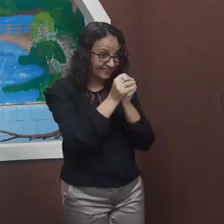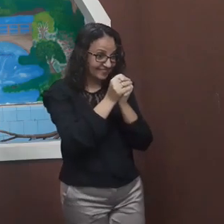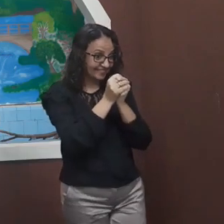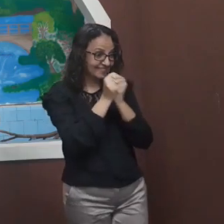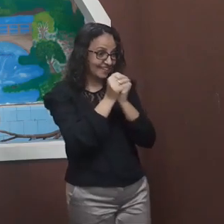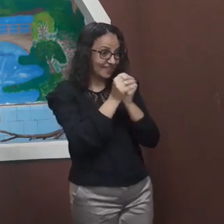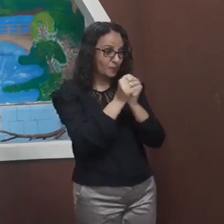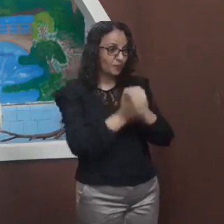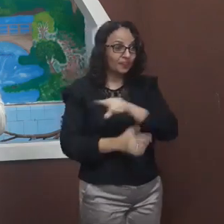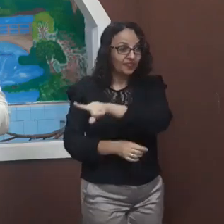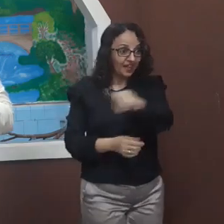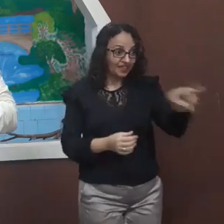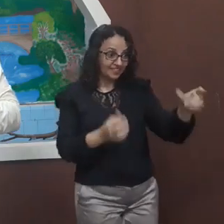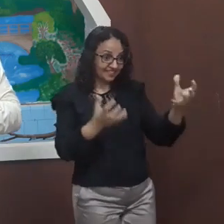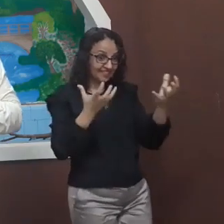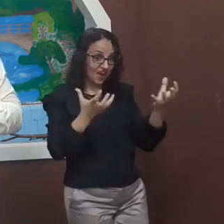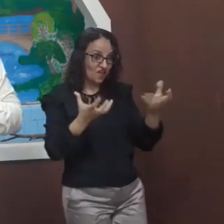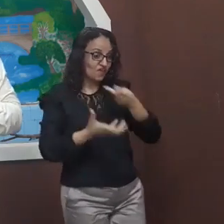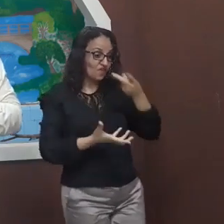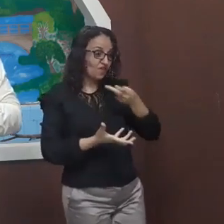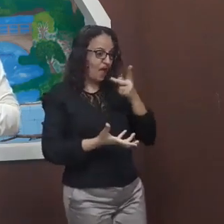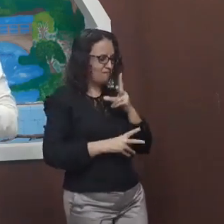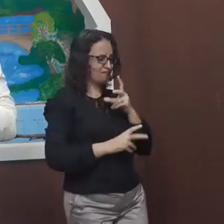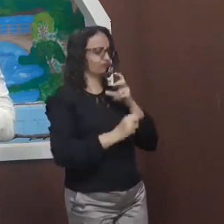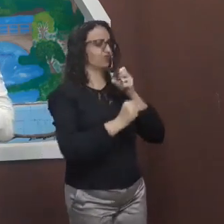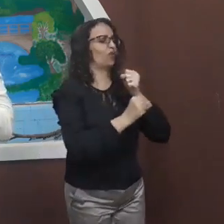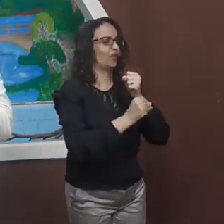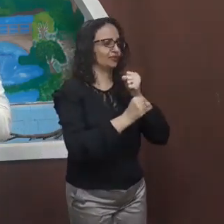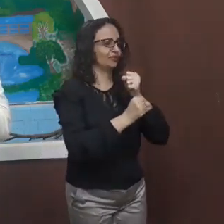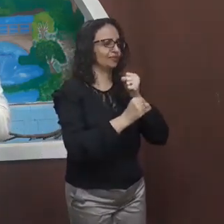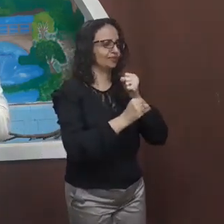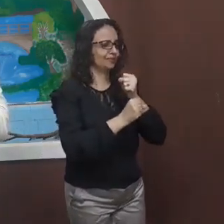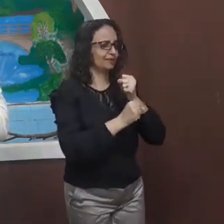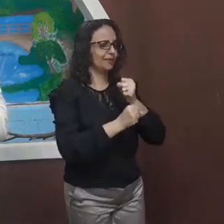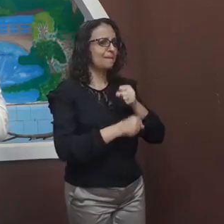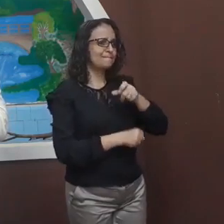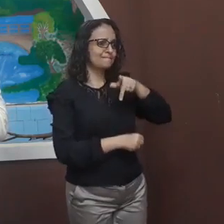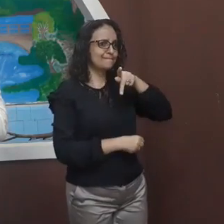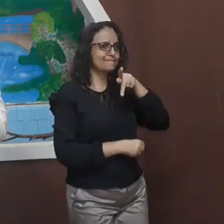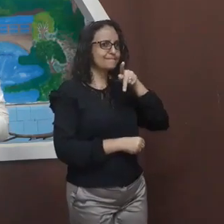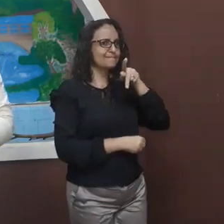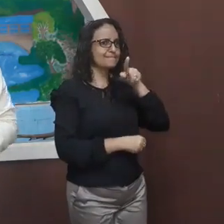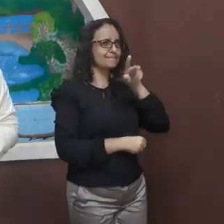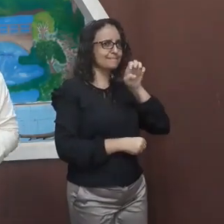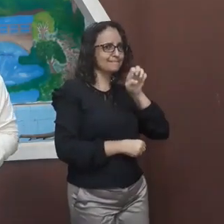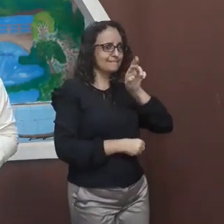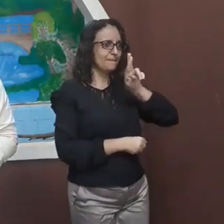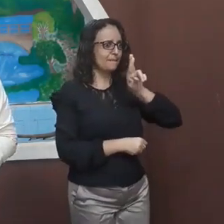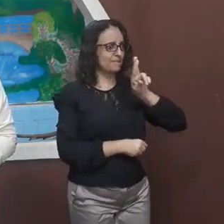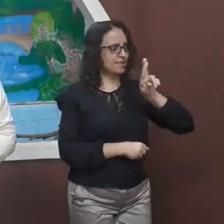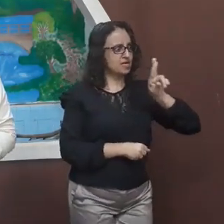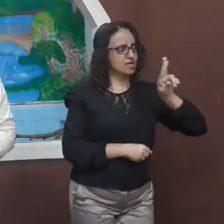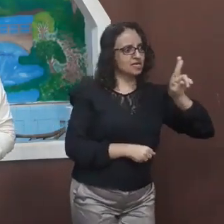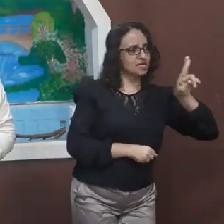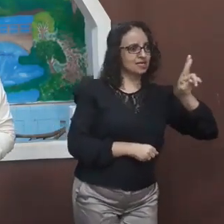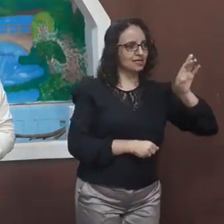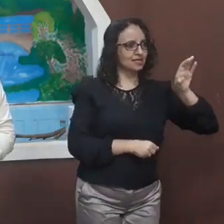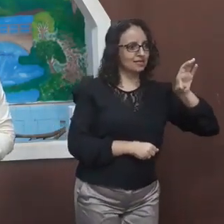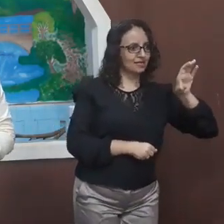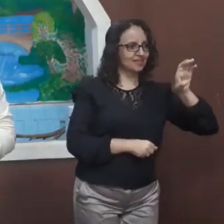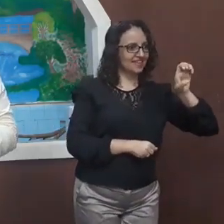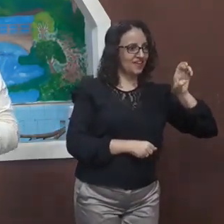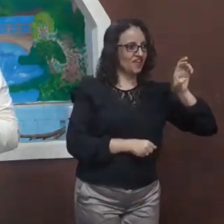Falar bem aqui arrastado do final do interior do estado de São Paulo, né? Perseverar. Falar até com um R a mais aqui, ó. Meu